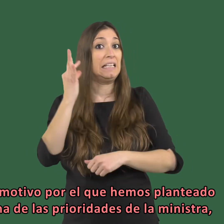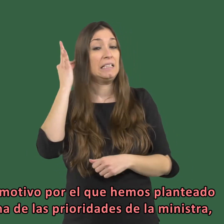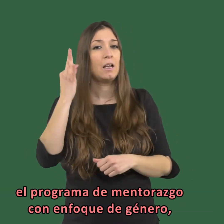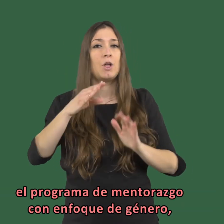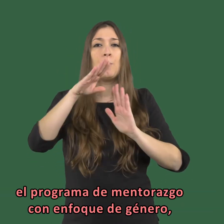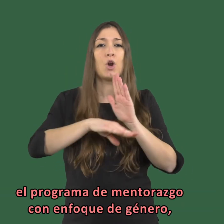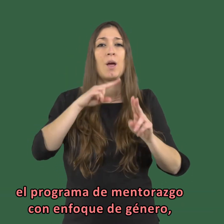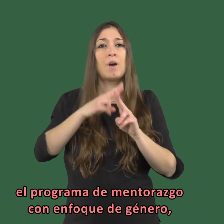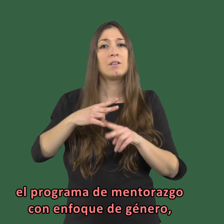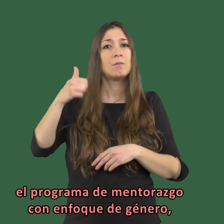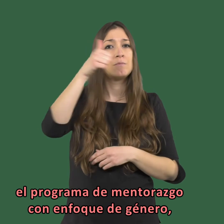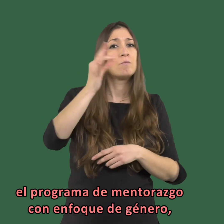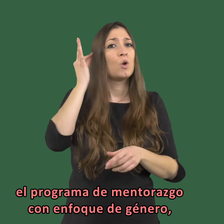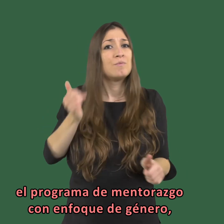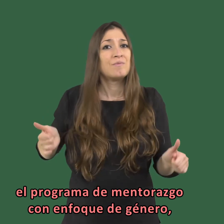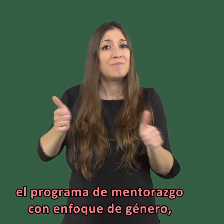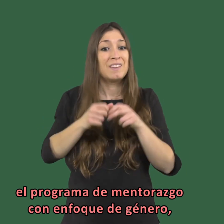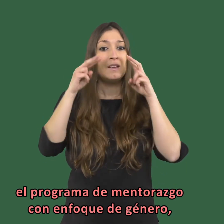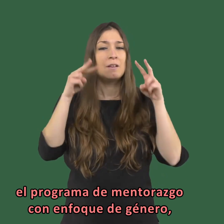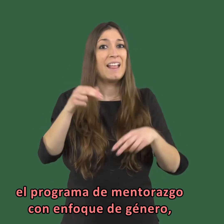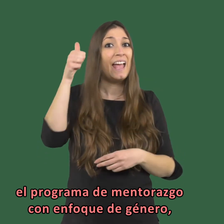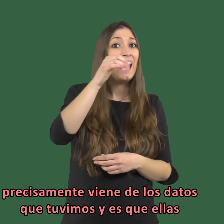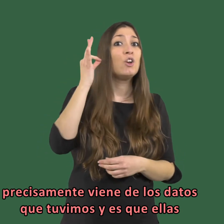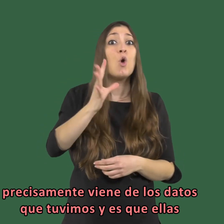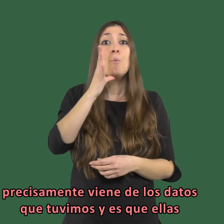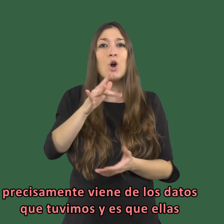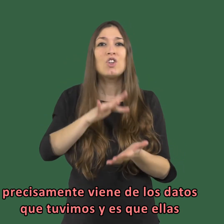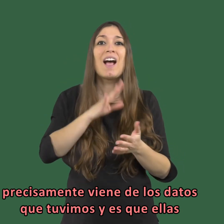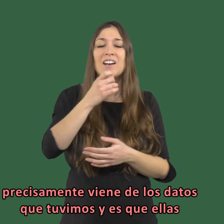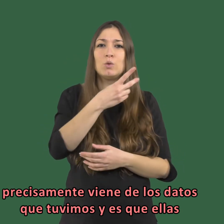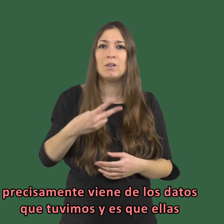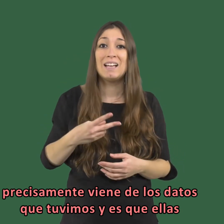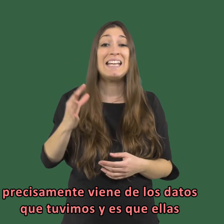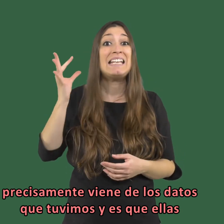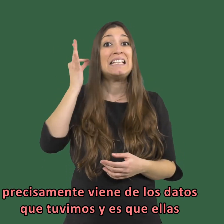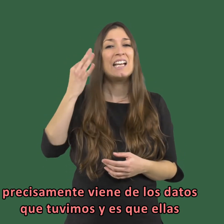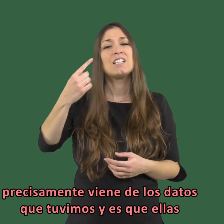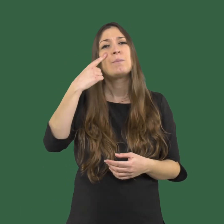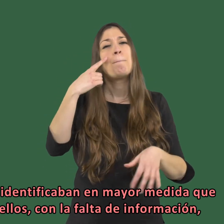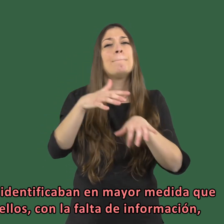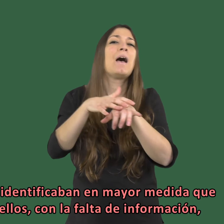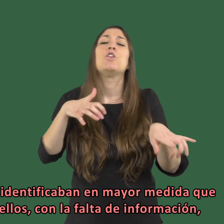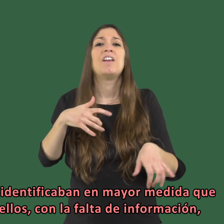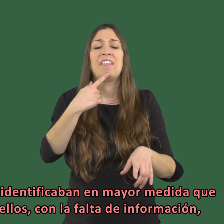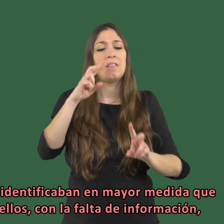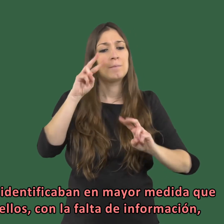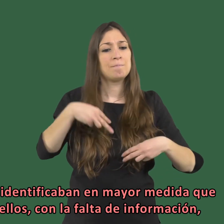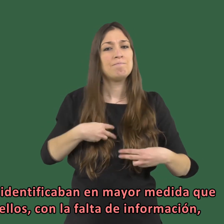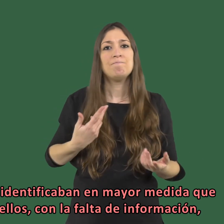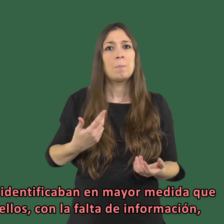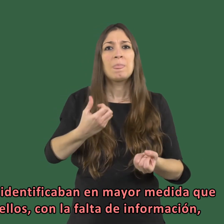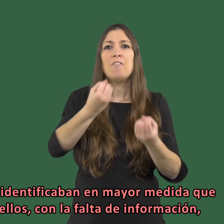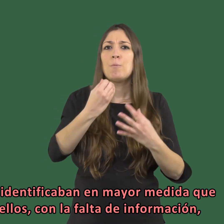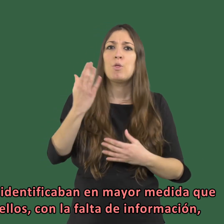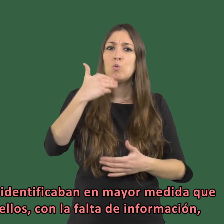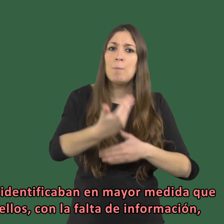ministra, el programa de mentorazgo con enfoque de género, precisamente viene de los datos que tuvimos, y es que ellas identificaban, en mayor medida que ellos, la falta